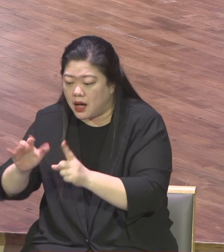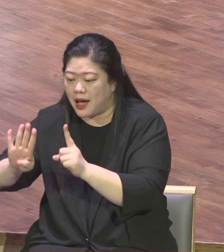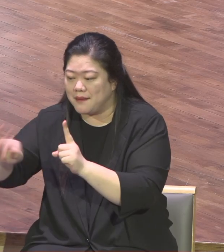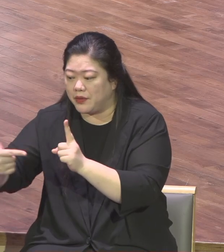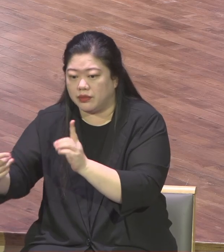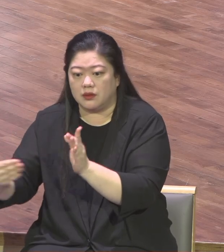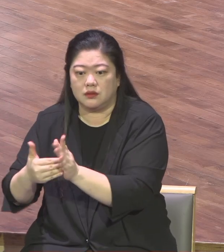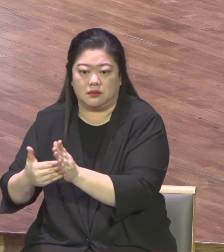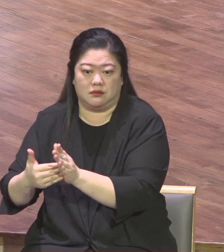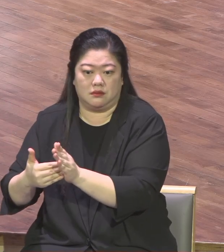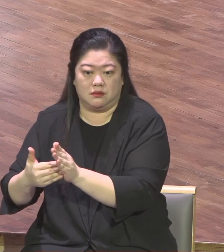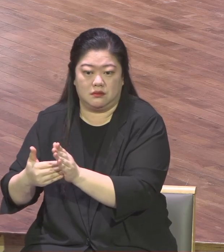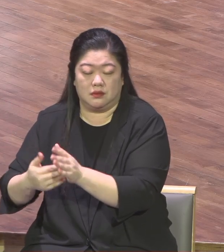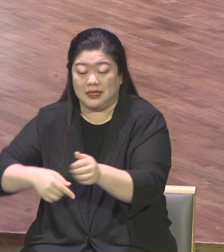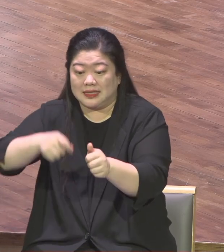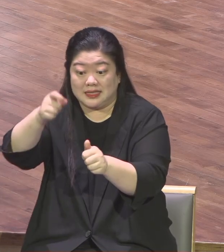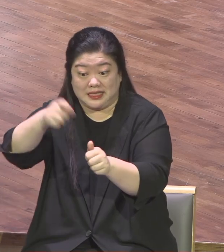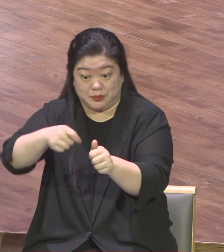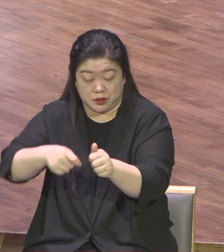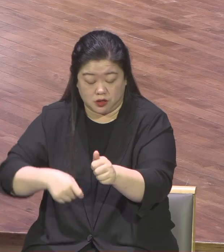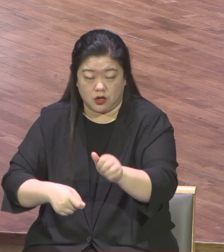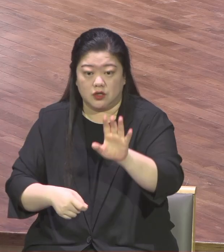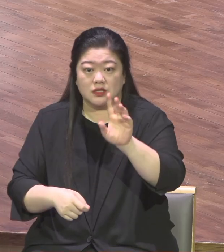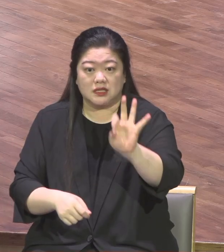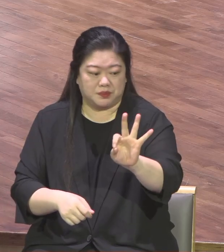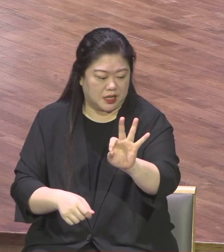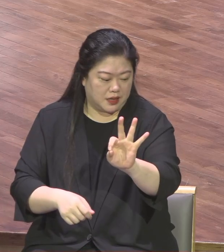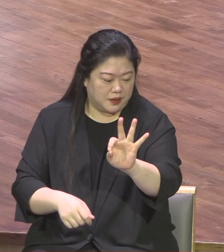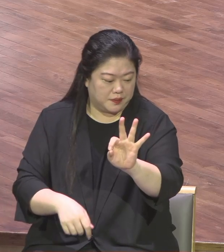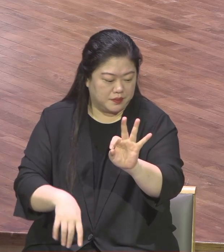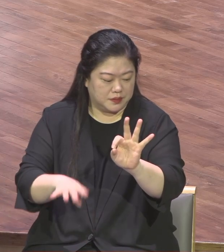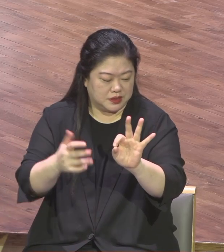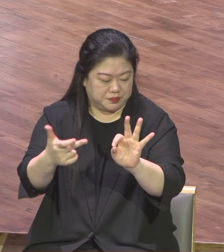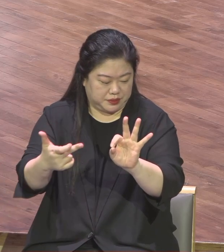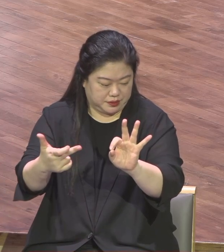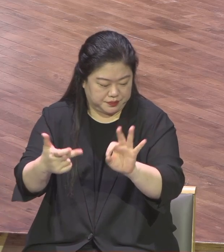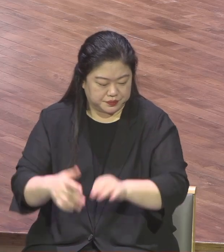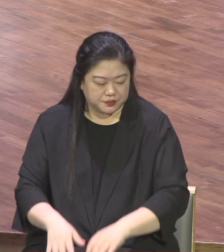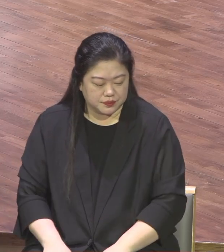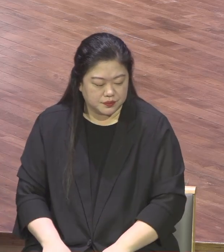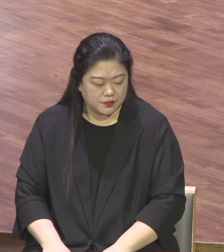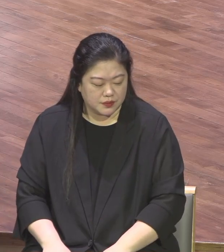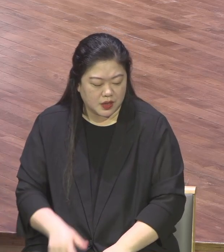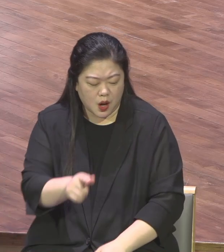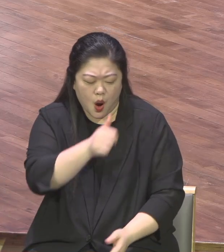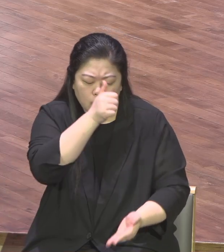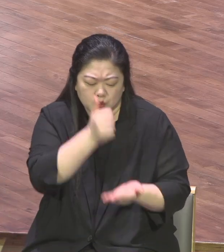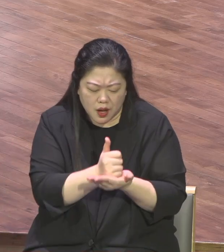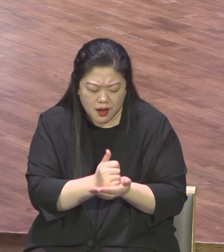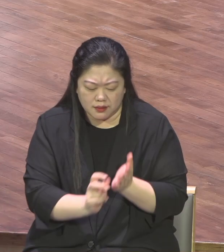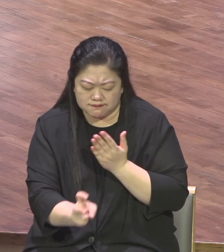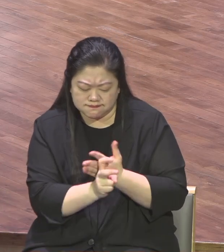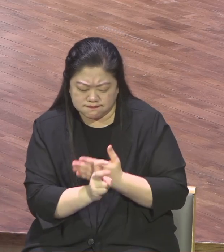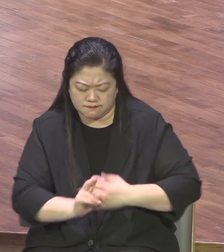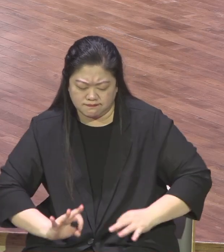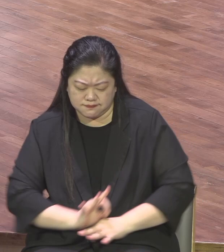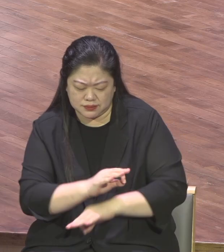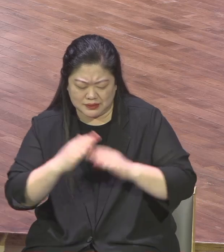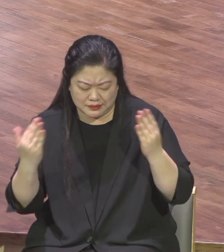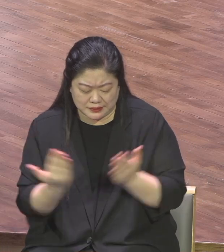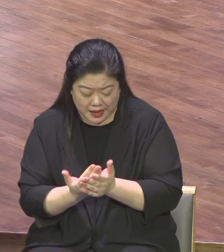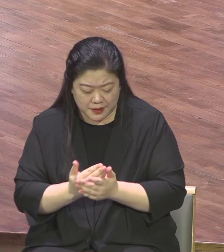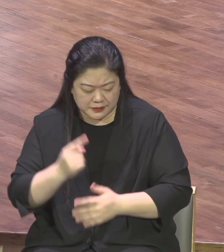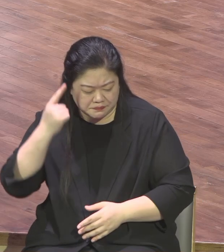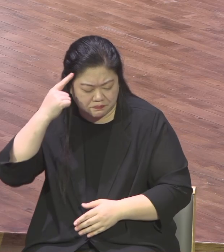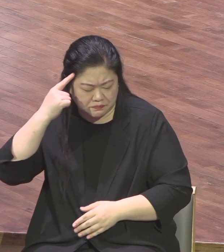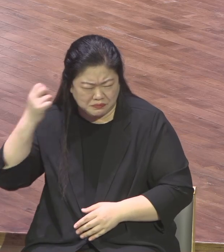설명을 그렇게 하죠. 히브리 10장 17로 18절에 보면 또 그들의 죄와 그들의 불법을 내가 다시 기억하지